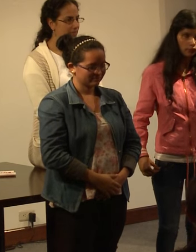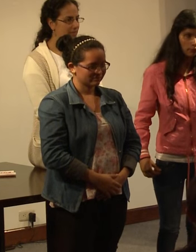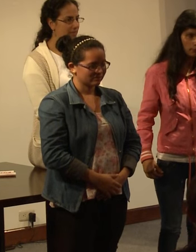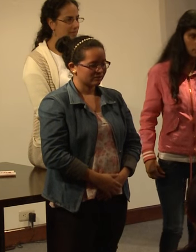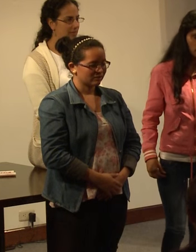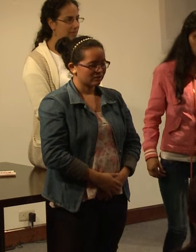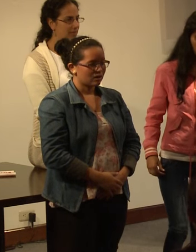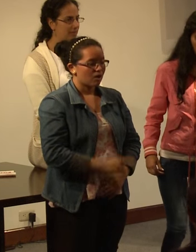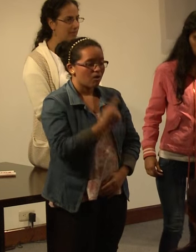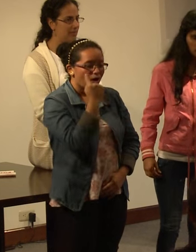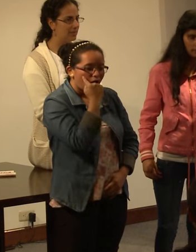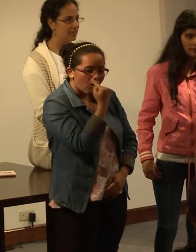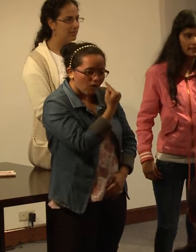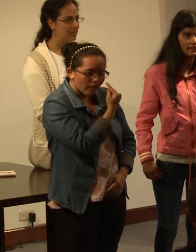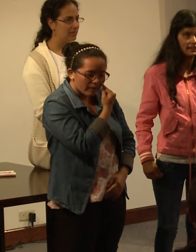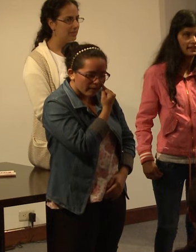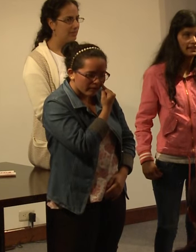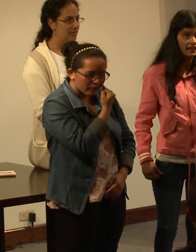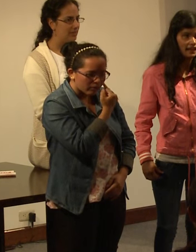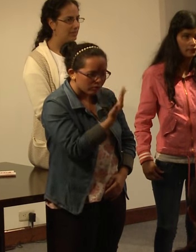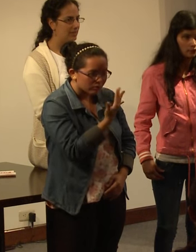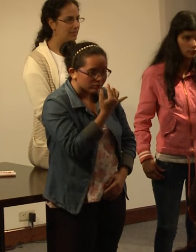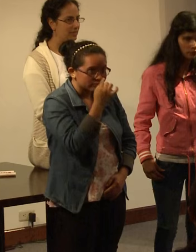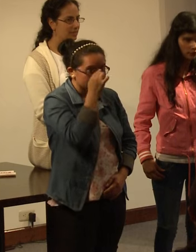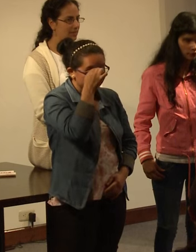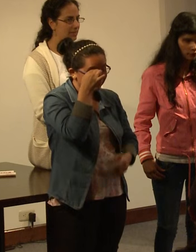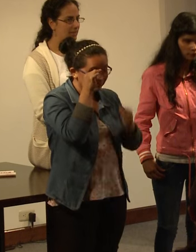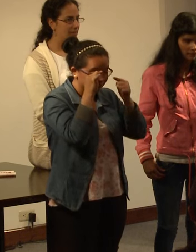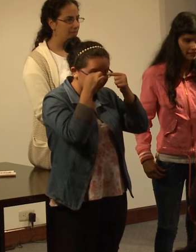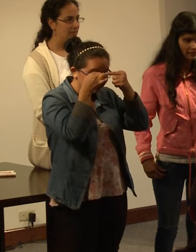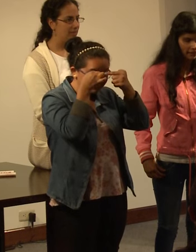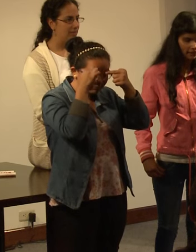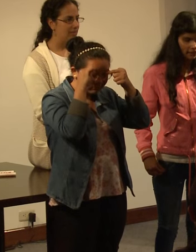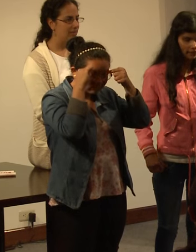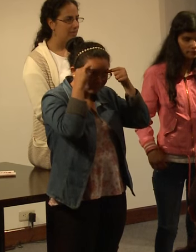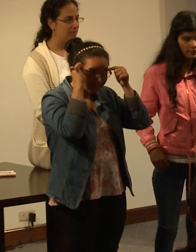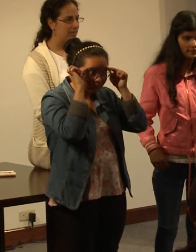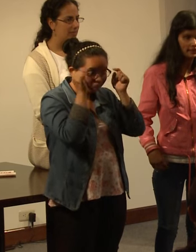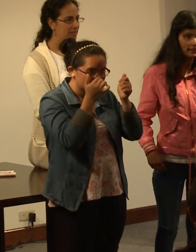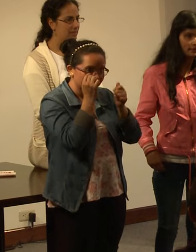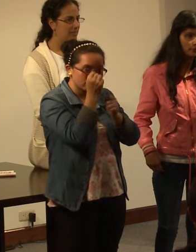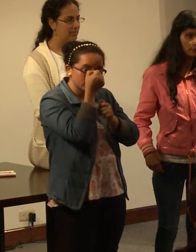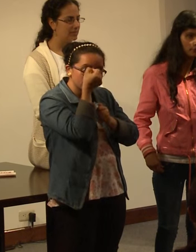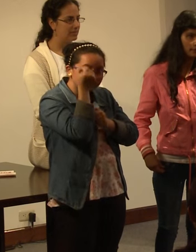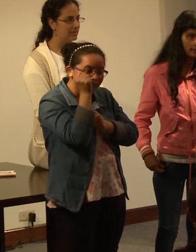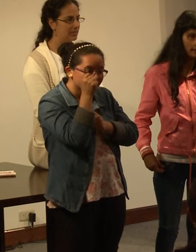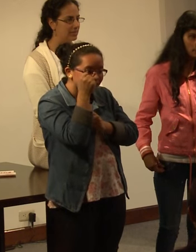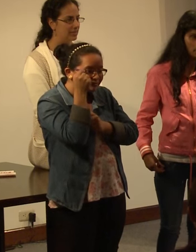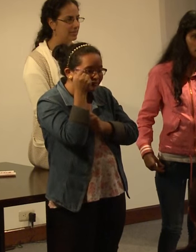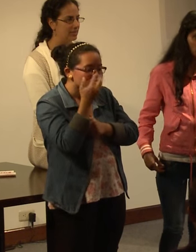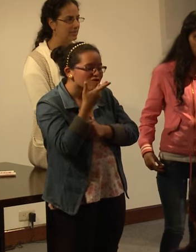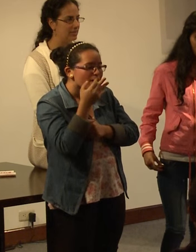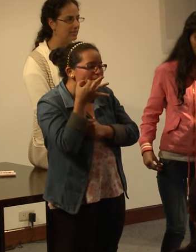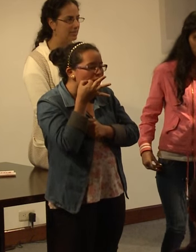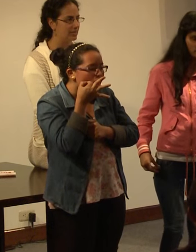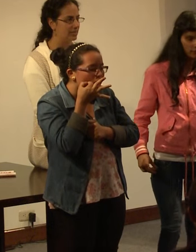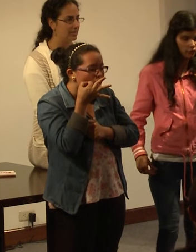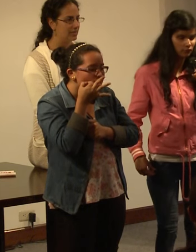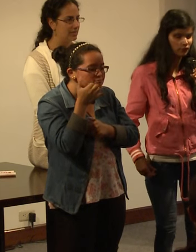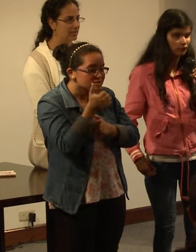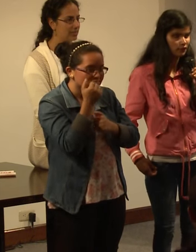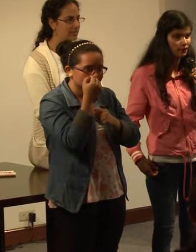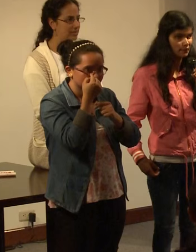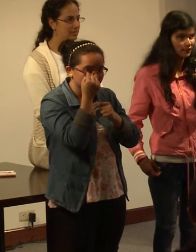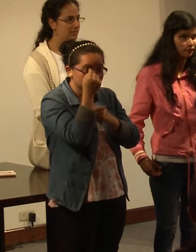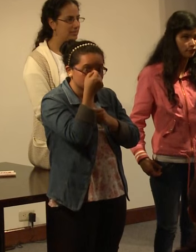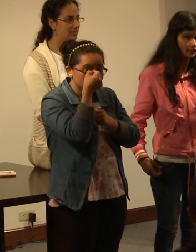con los ojos como delineados, como de color piel. Así el contorno de los ojos,